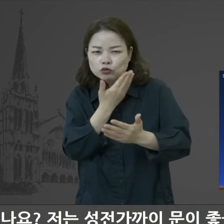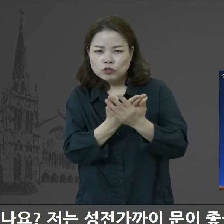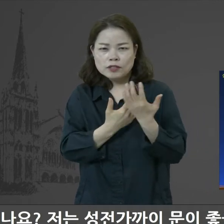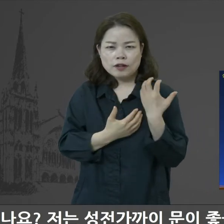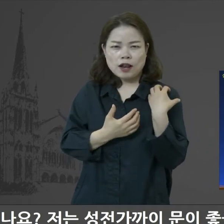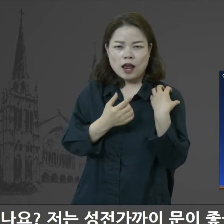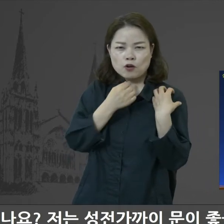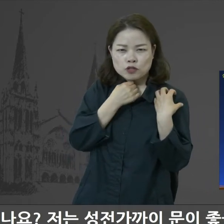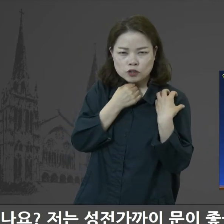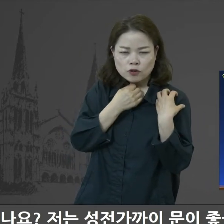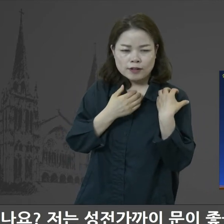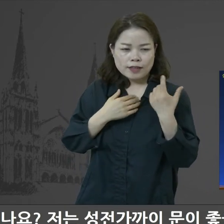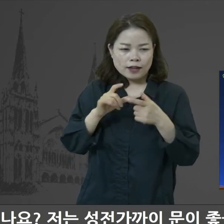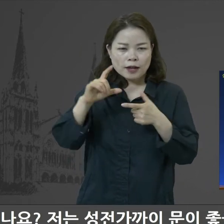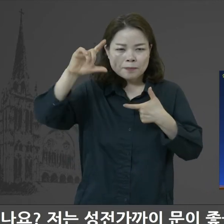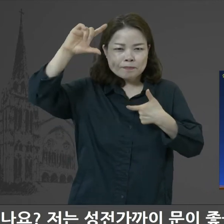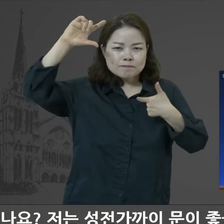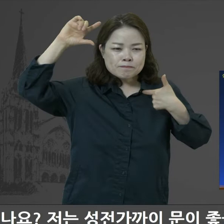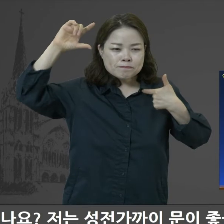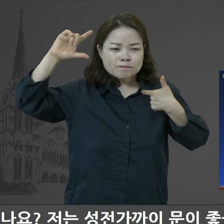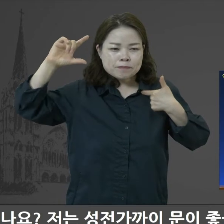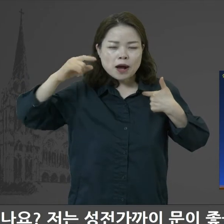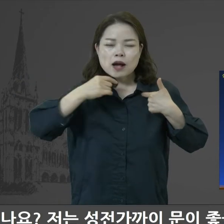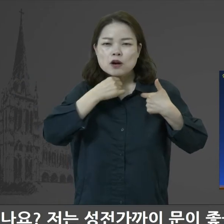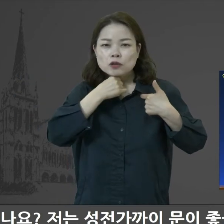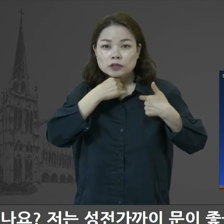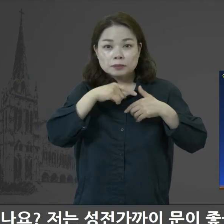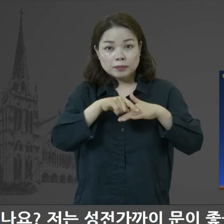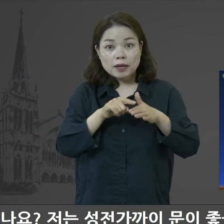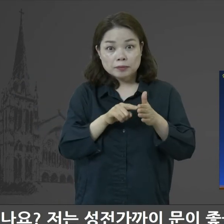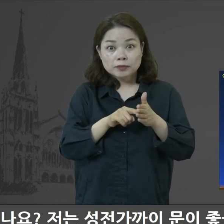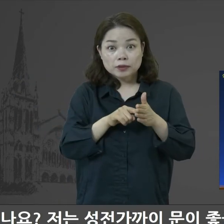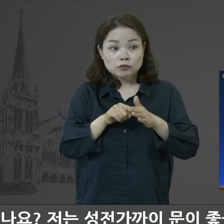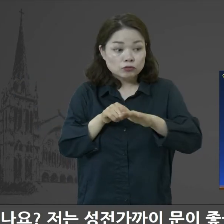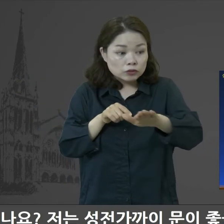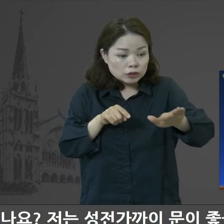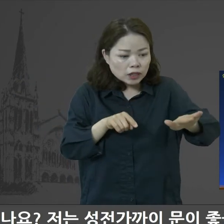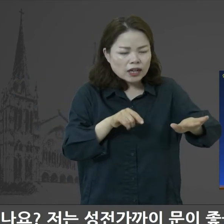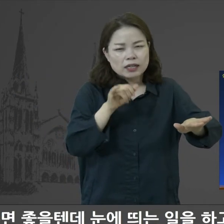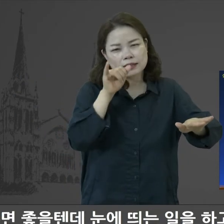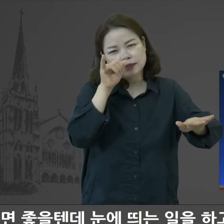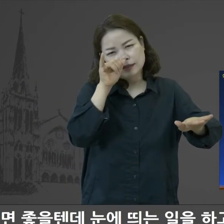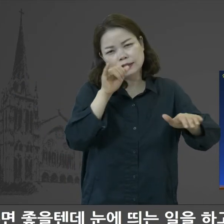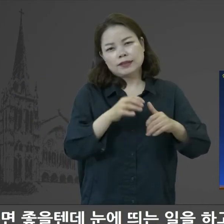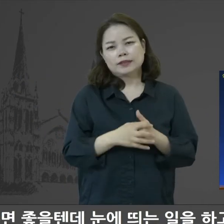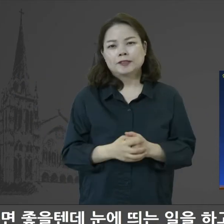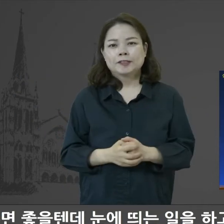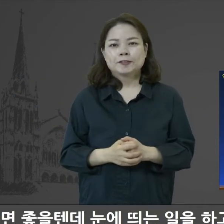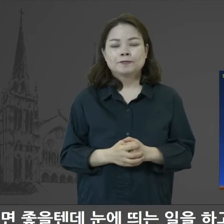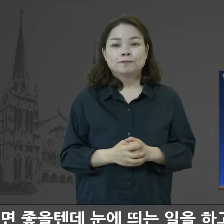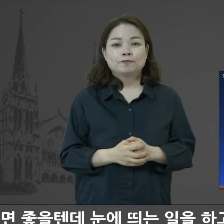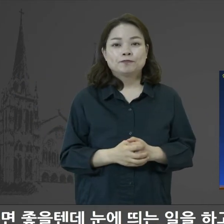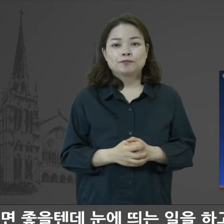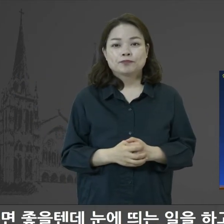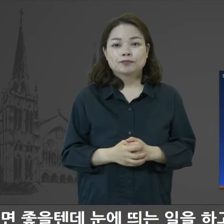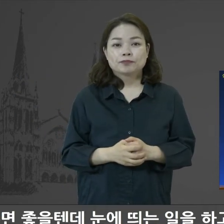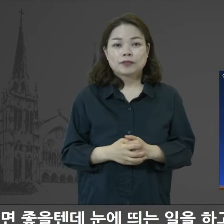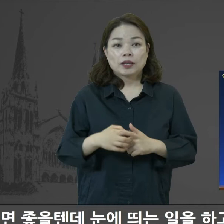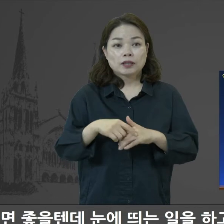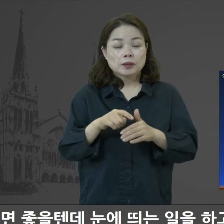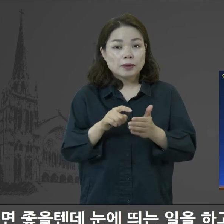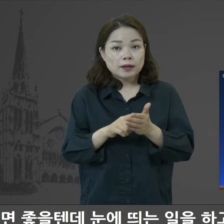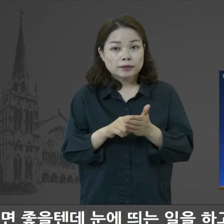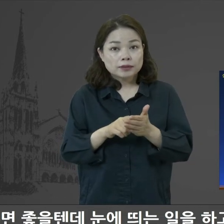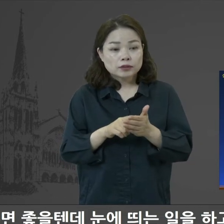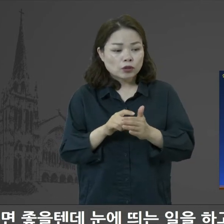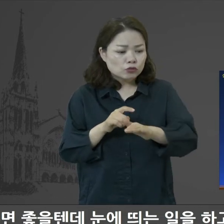싶고, 내가 더 드러나는 자리에 앉고 싶은 마음이 우리 안에 들 수도 있을 것 같습니다. 자, 이런 마음이 들